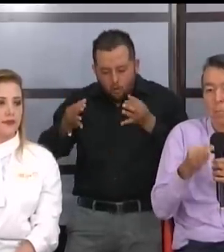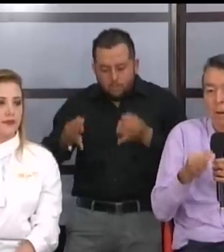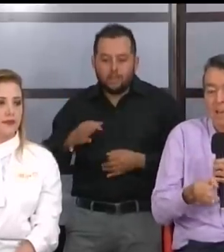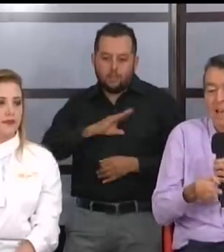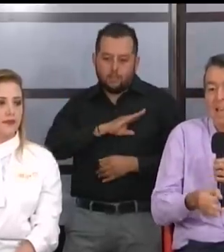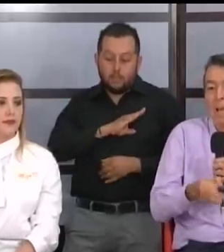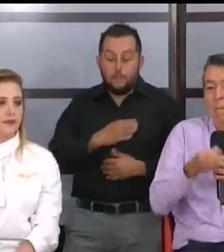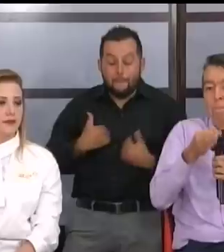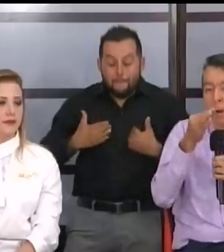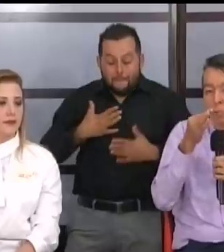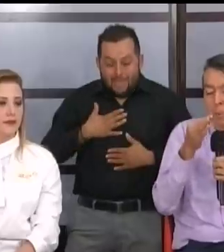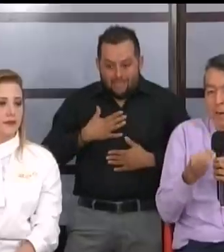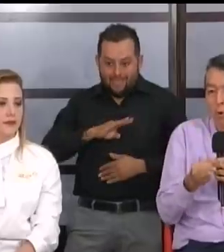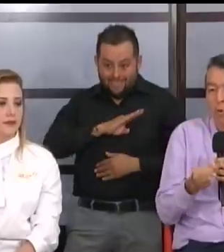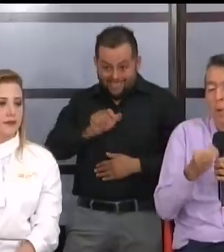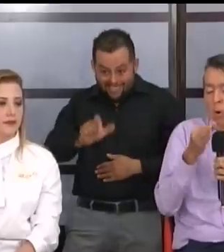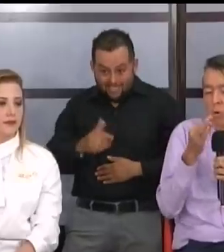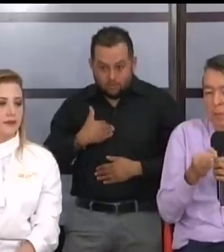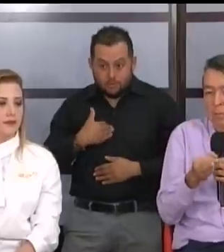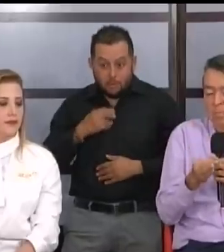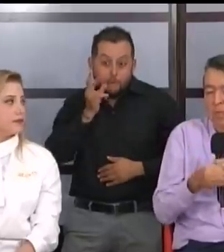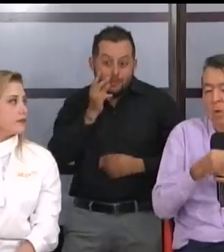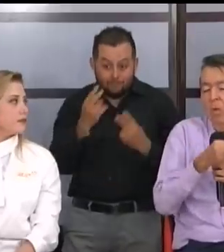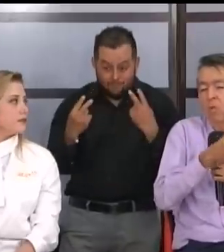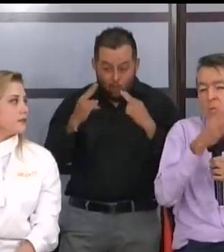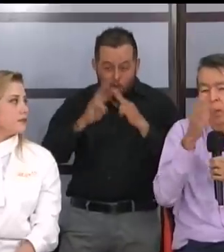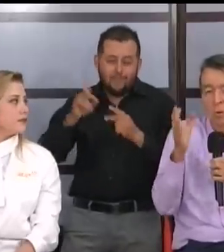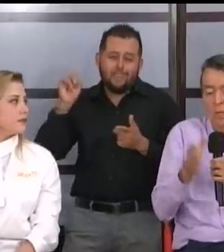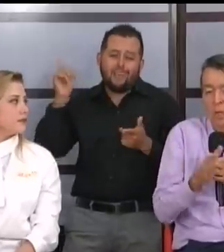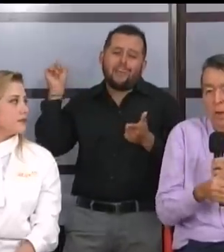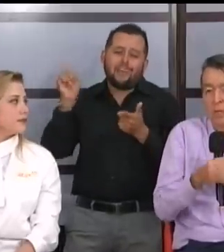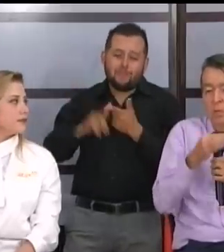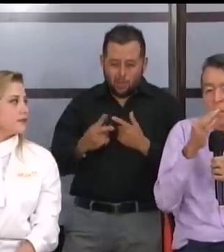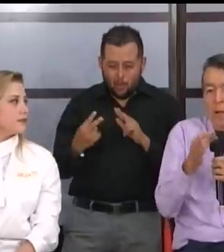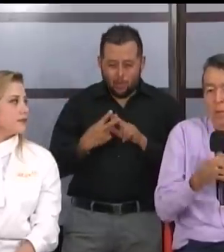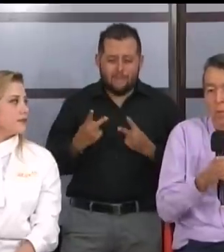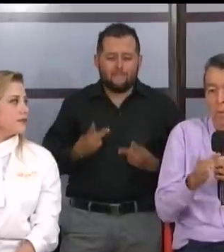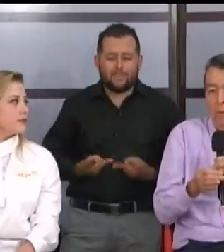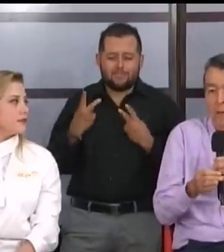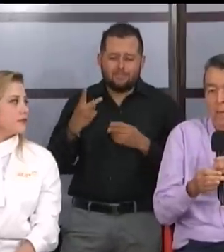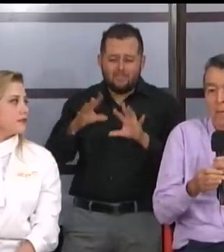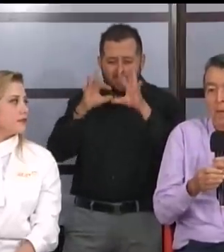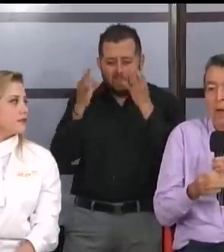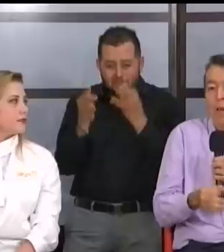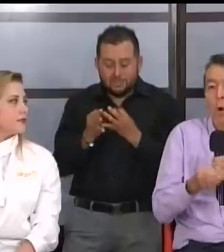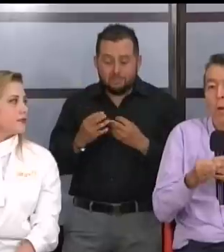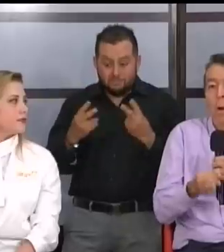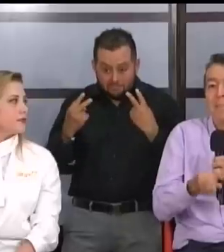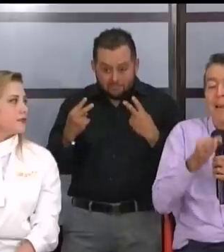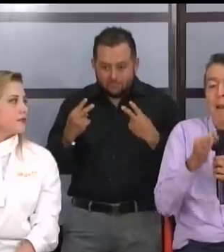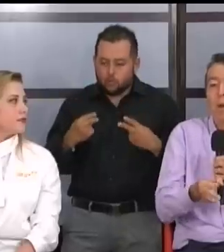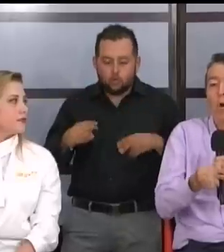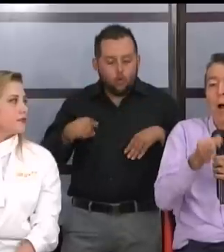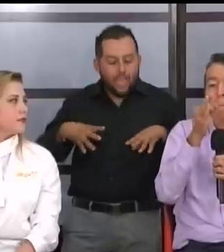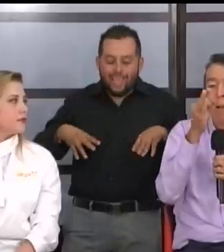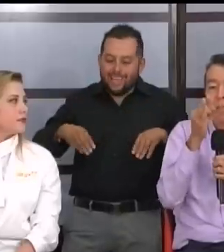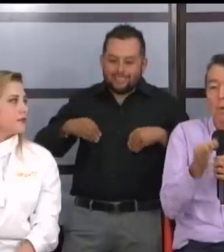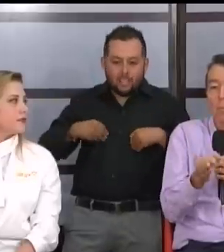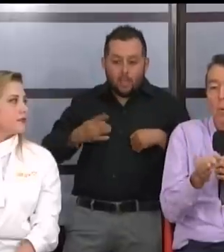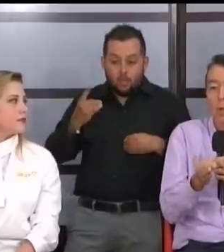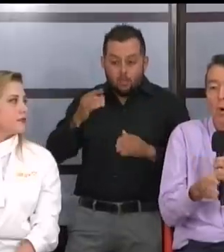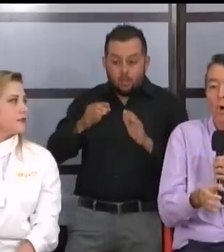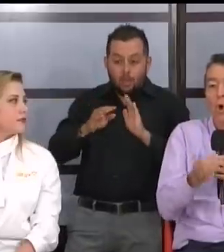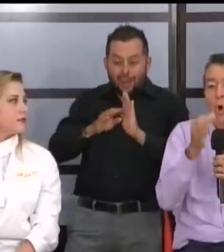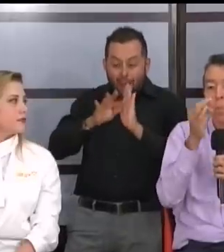promesa formal mía para los pereiranos que me conocen, de todos, muchos me conocen, de toda la vida somos de acá, toda mi familia, no le voy a meter la mano al